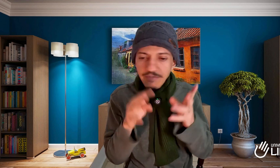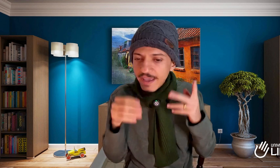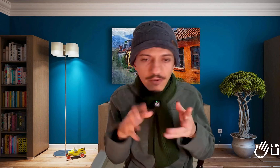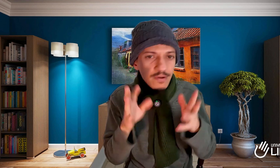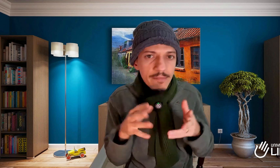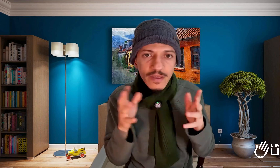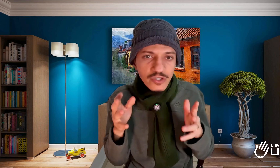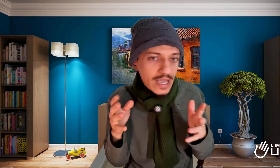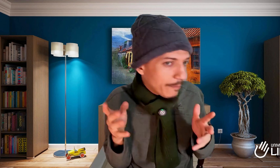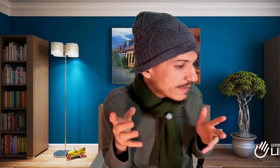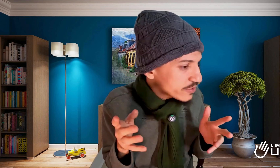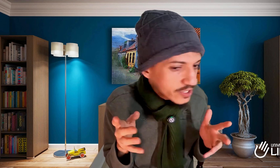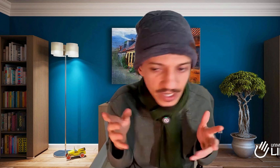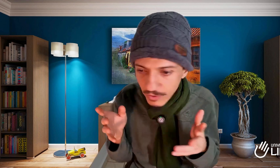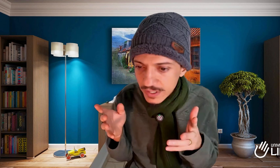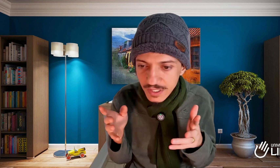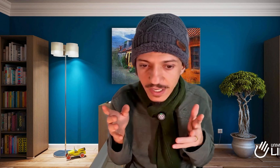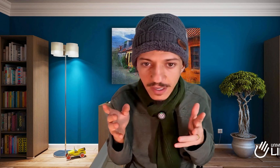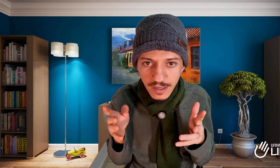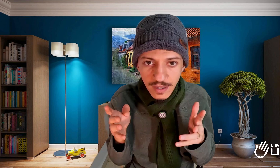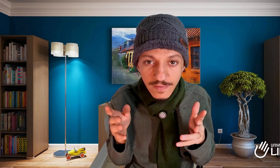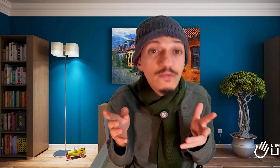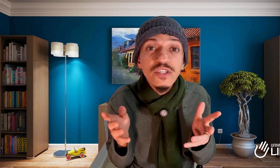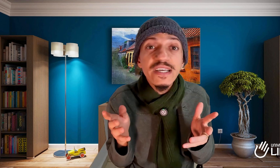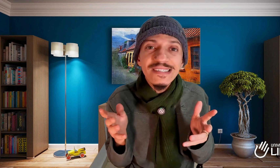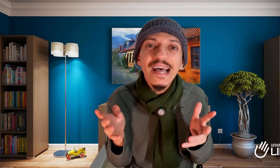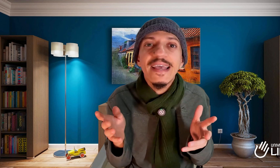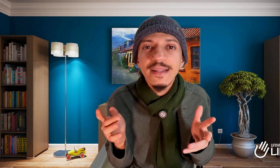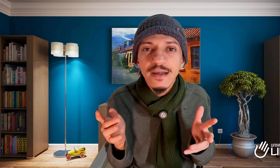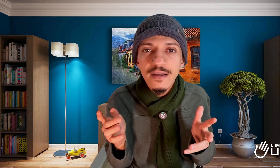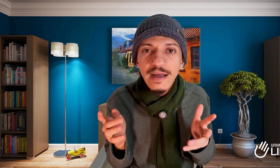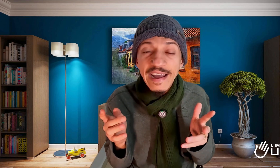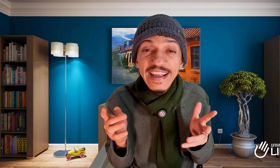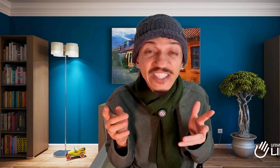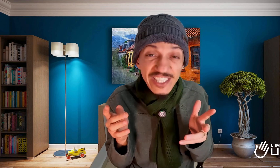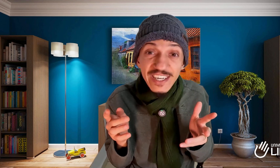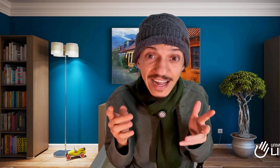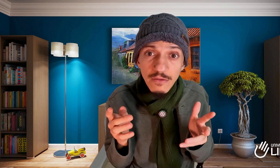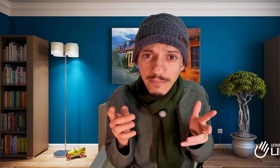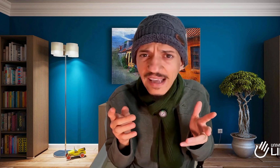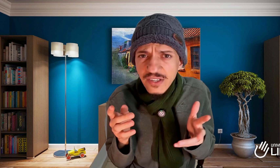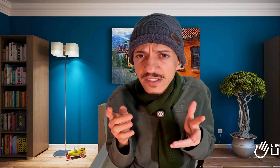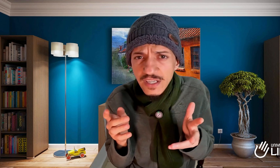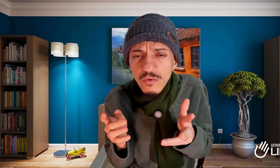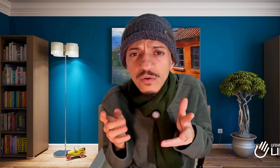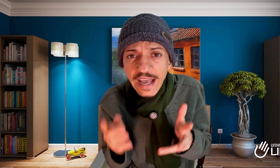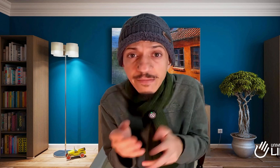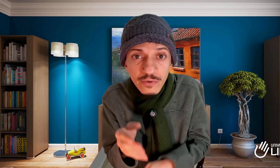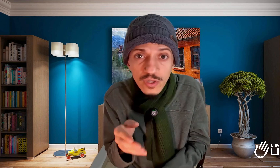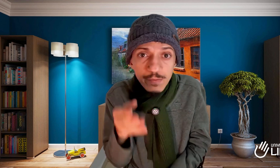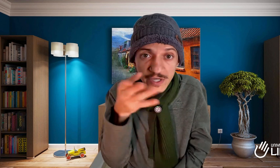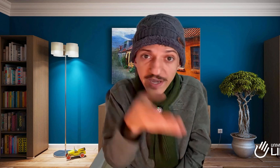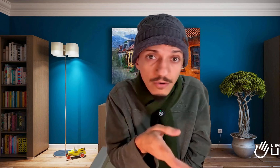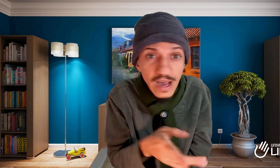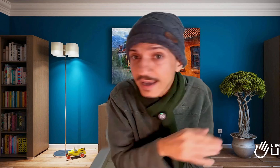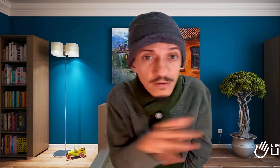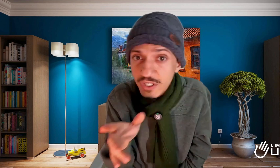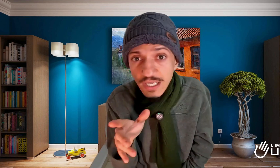no caminho, de repente a gente chegou assim, não tinha saída. E a gente tinha dado mais de 5 ou 10 minutos para chegar num lugar que não tinha